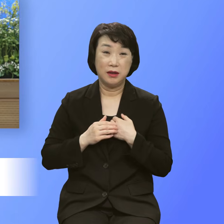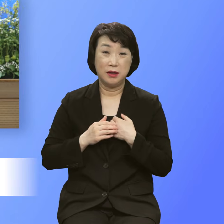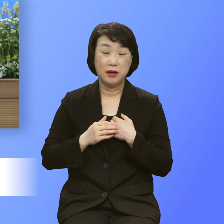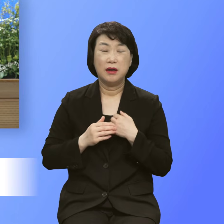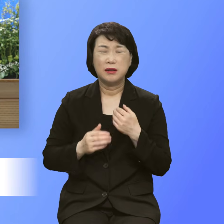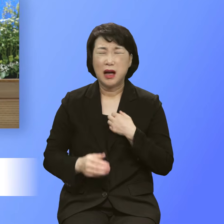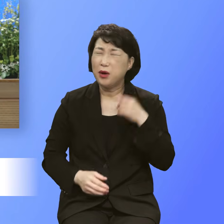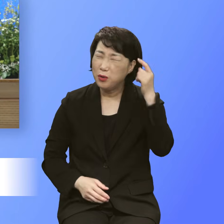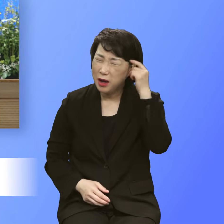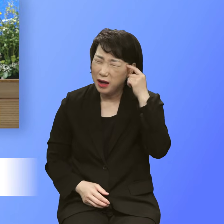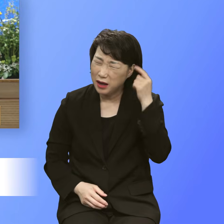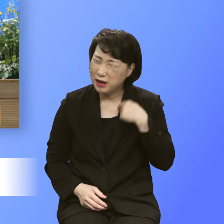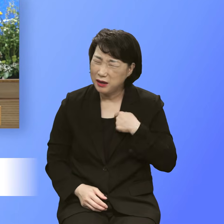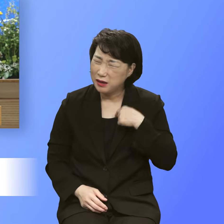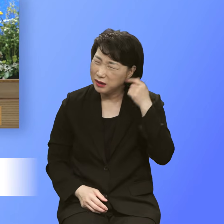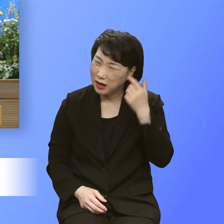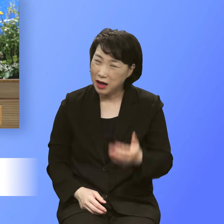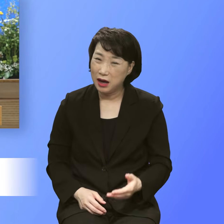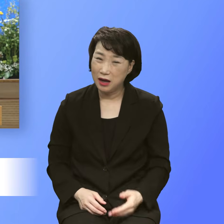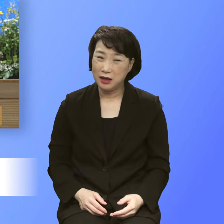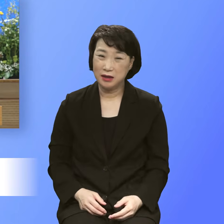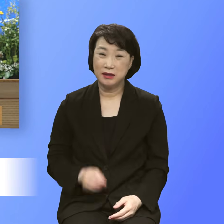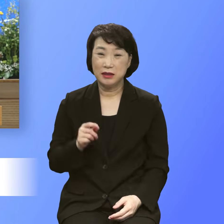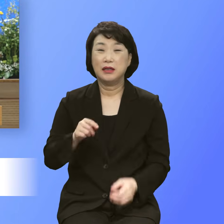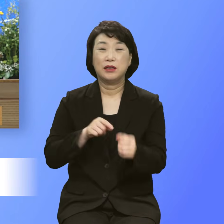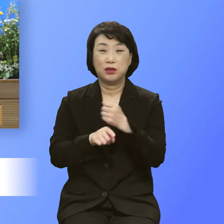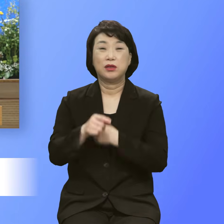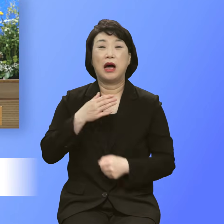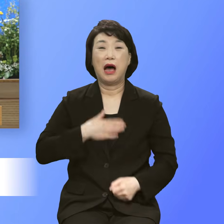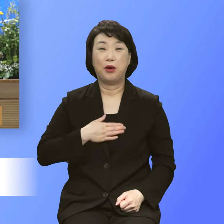왜 나는 그래야 되나? 하는 이유를 알아.